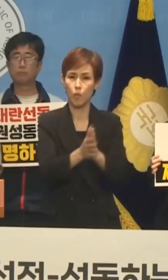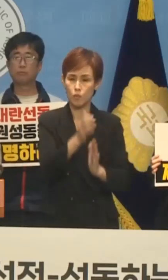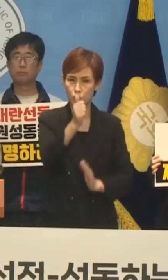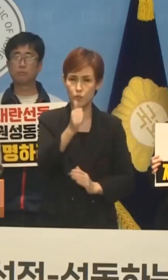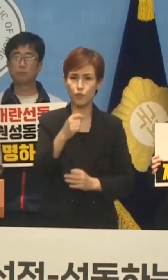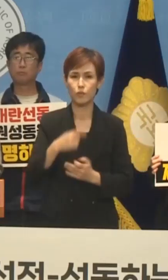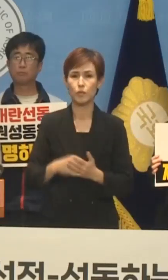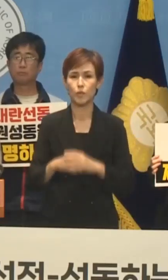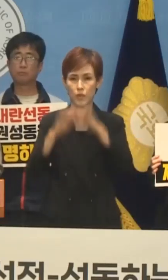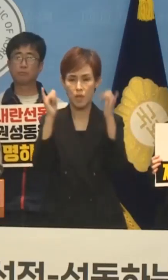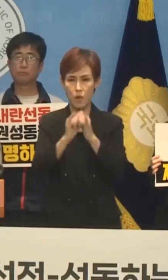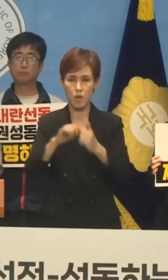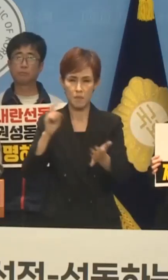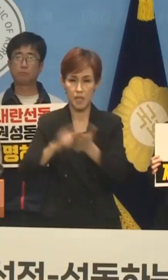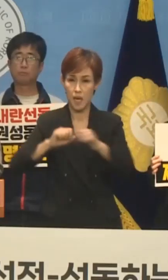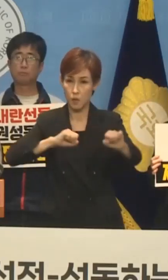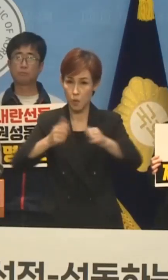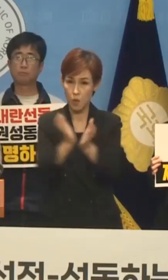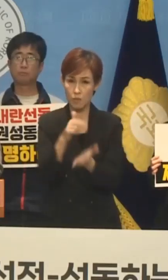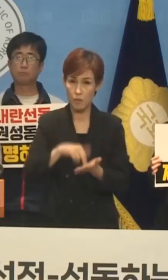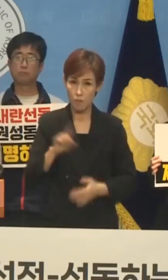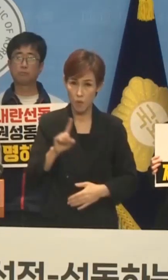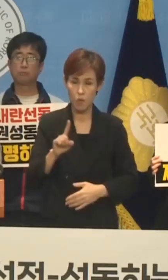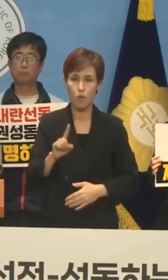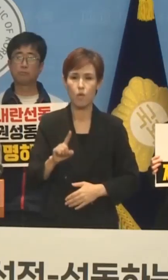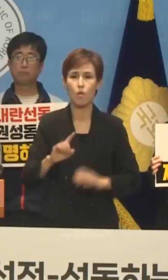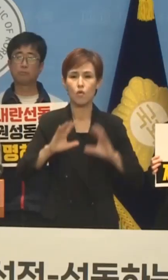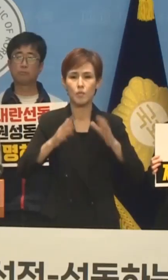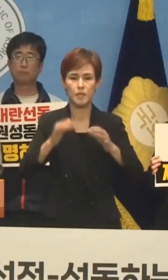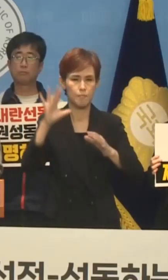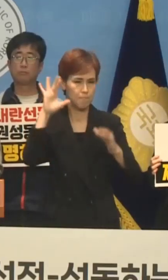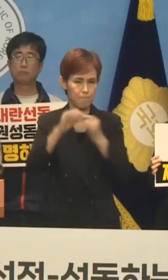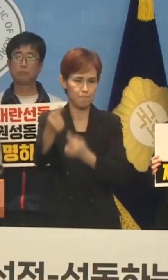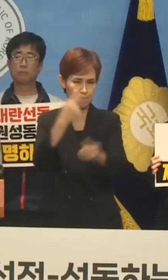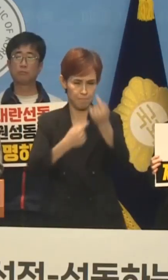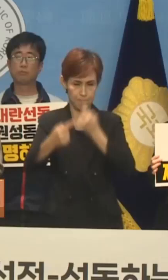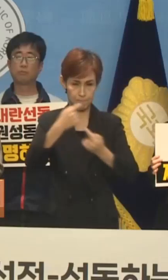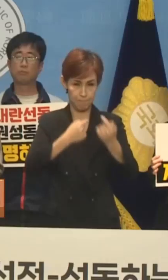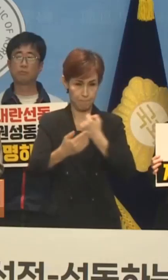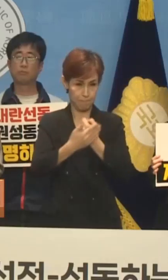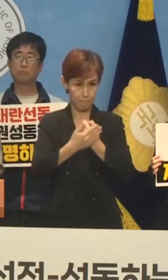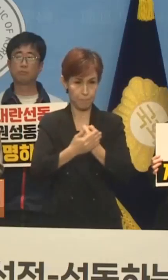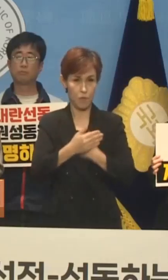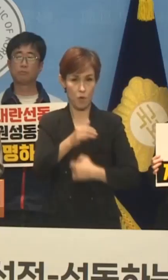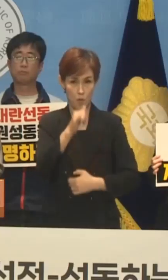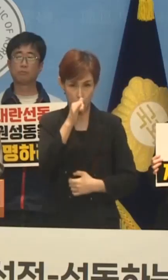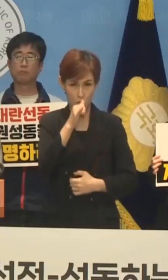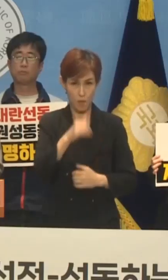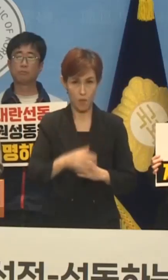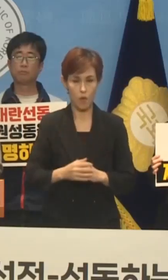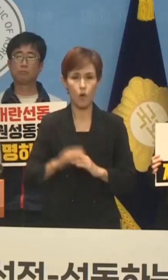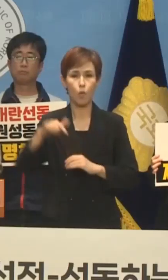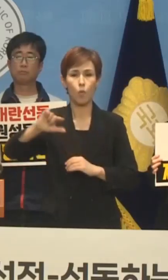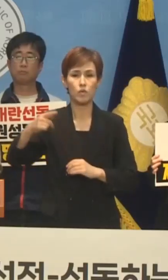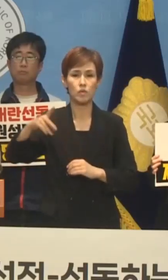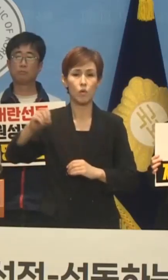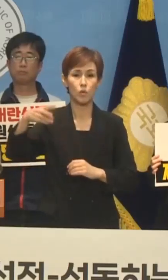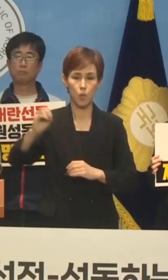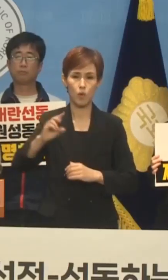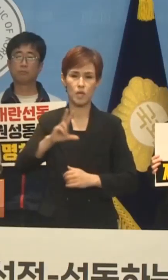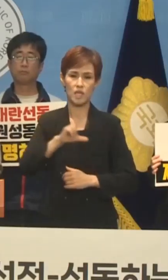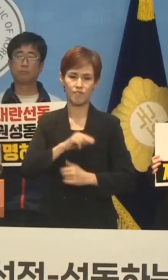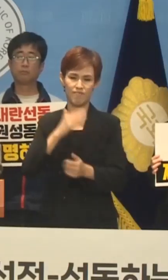퇴진 사회대개혁 비상행동은 청원에 함께한 시민들의 지지를 바탕으로 권성동의 의원직이